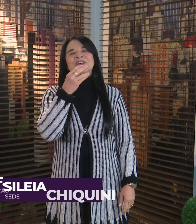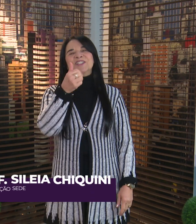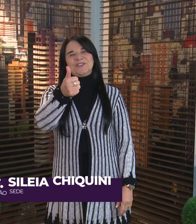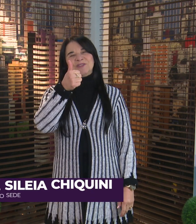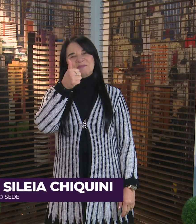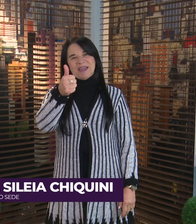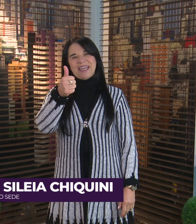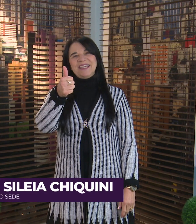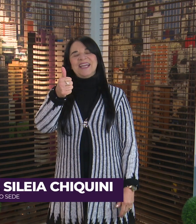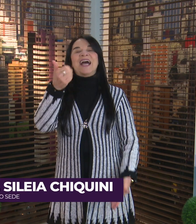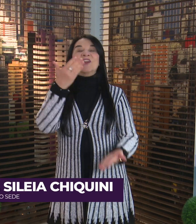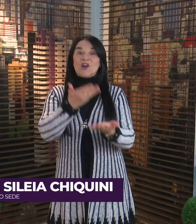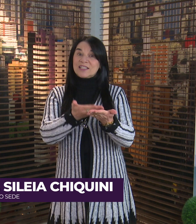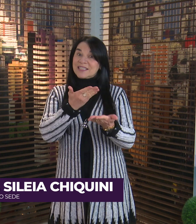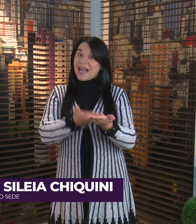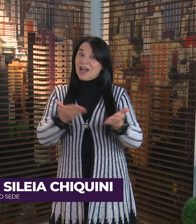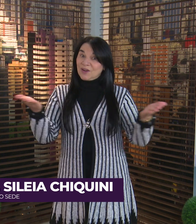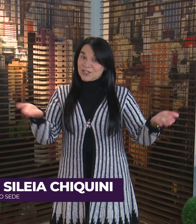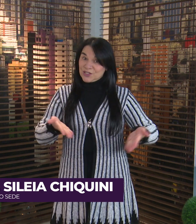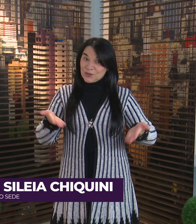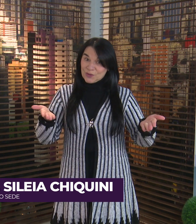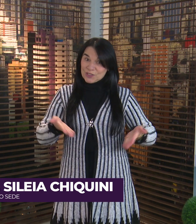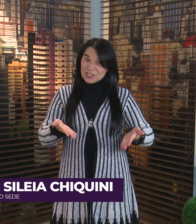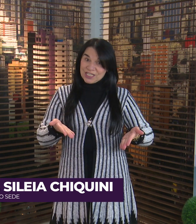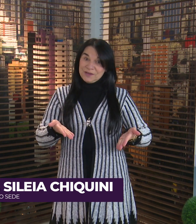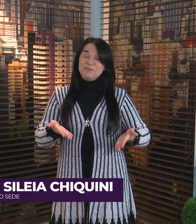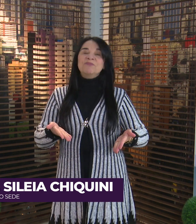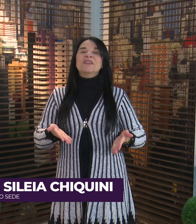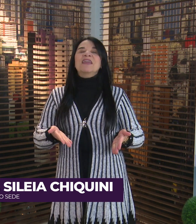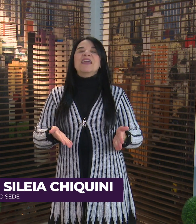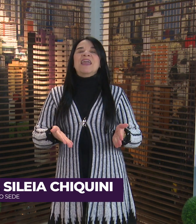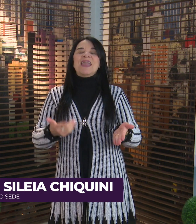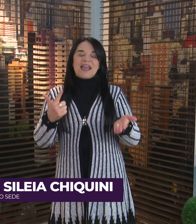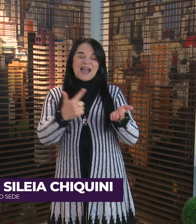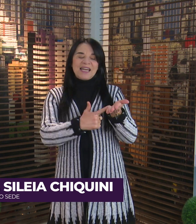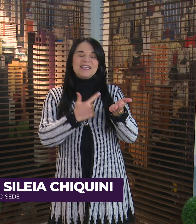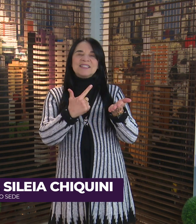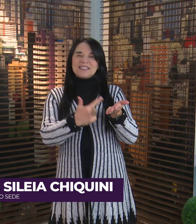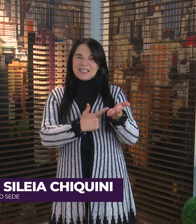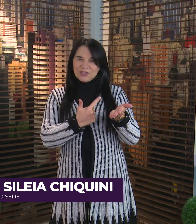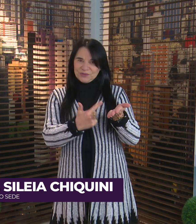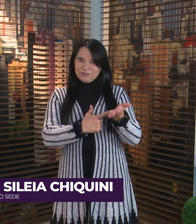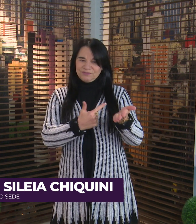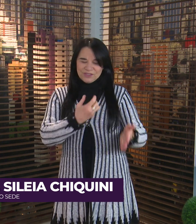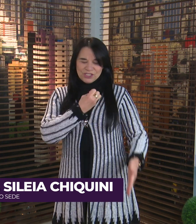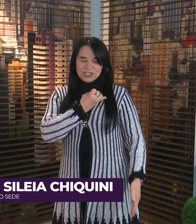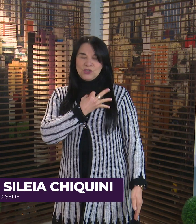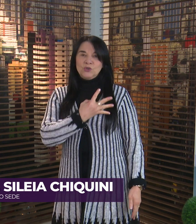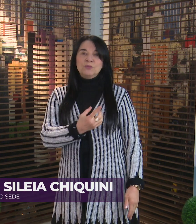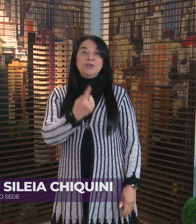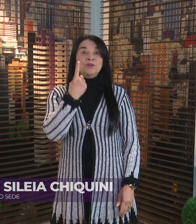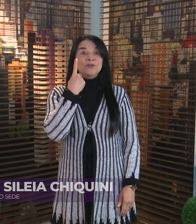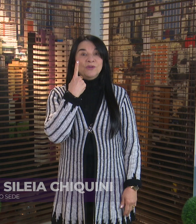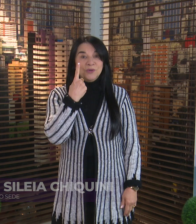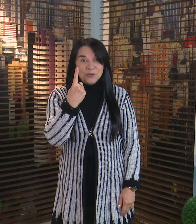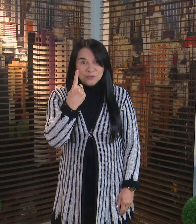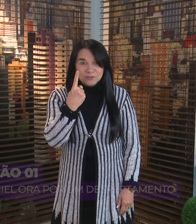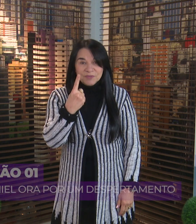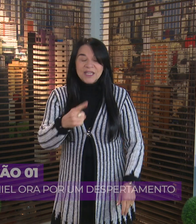Senhor, tudo bem? A nossa aula de hoje é a lição de número 1